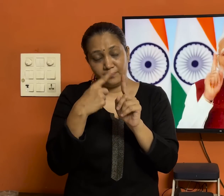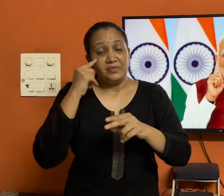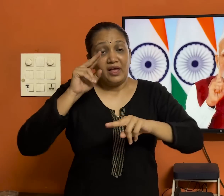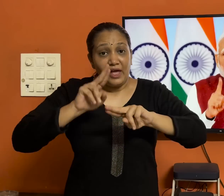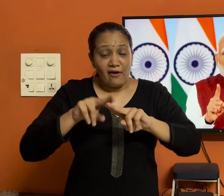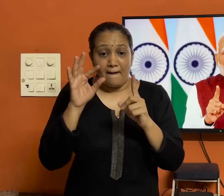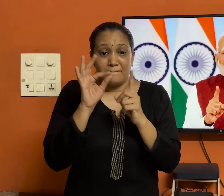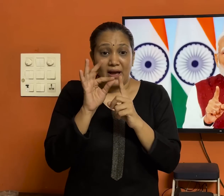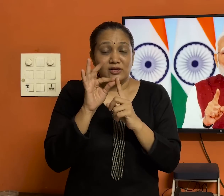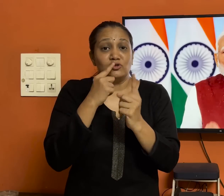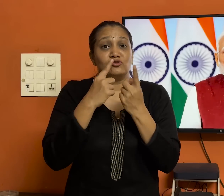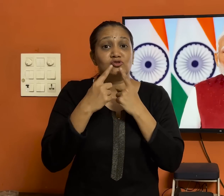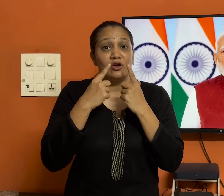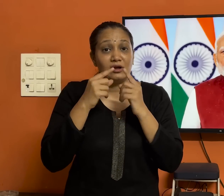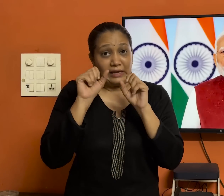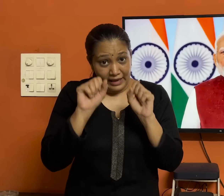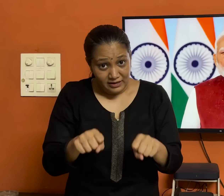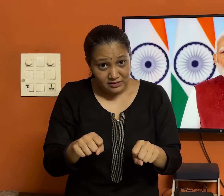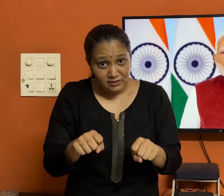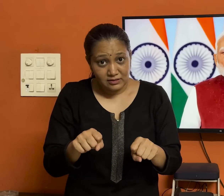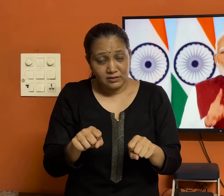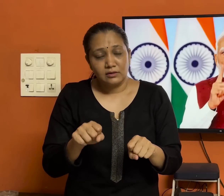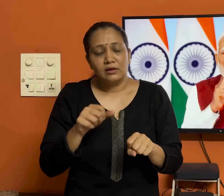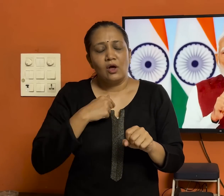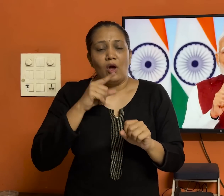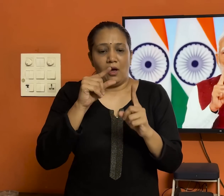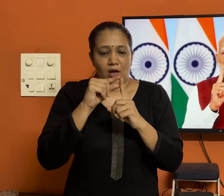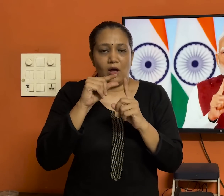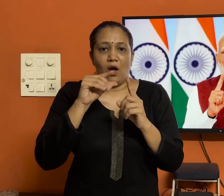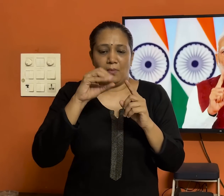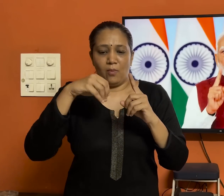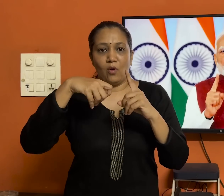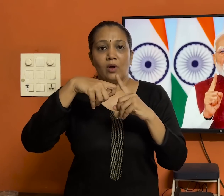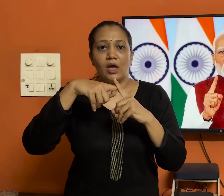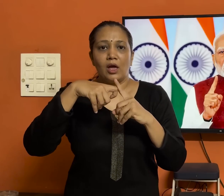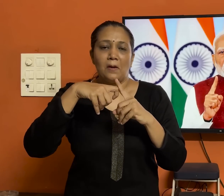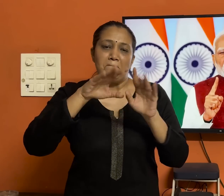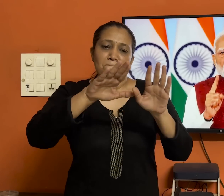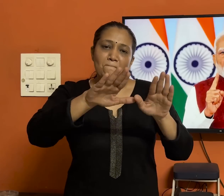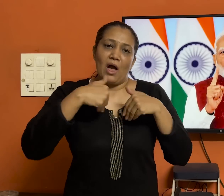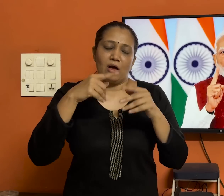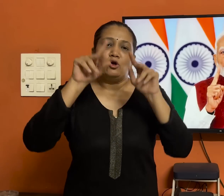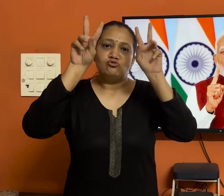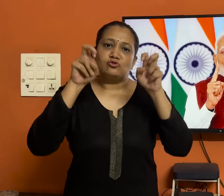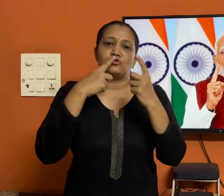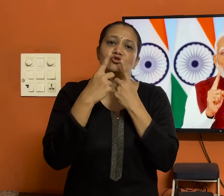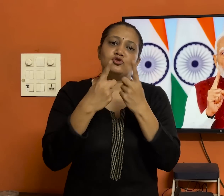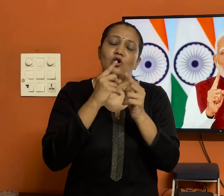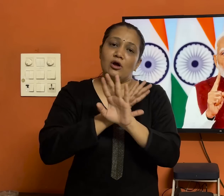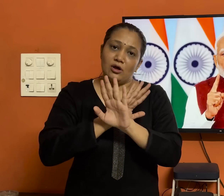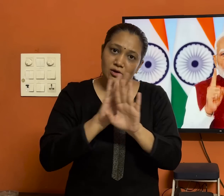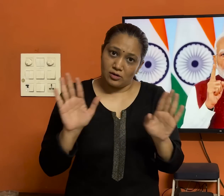अगर पाकिस्तान से बात होगी तो पाक ऑक्यूपाइड कश्मीर